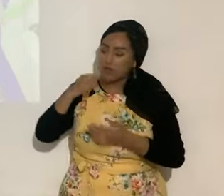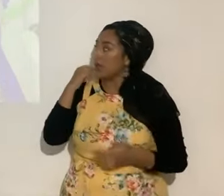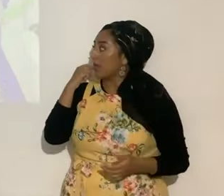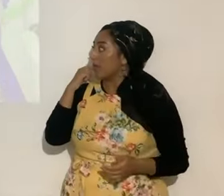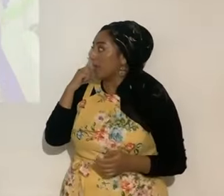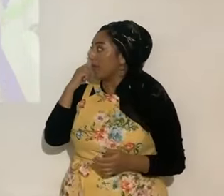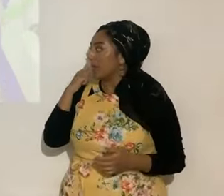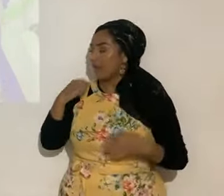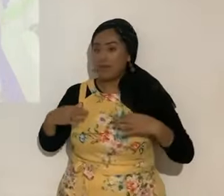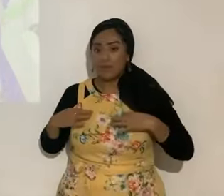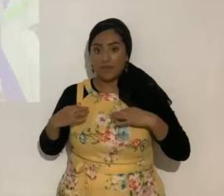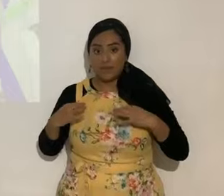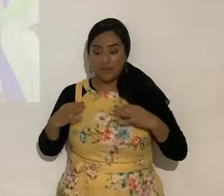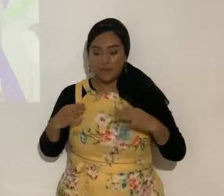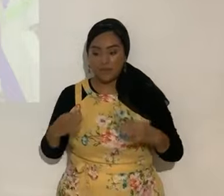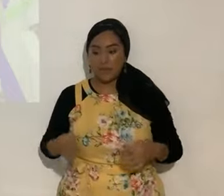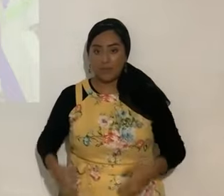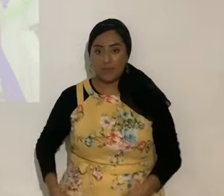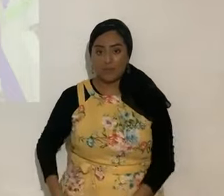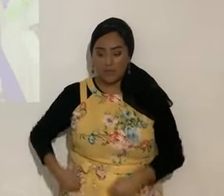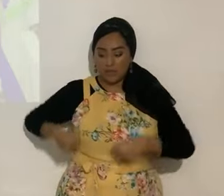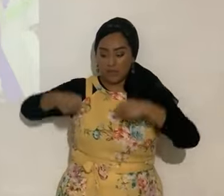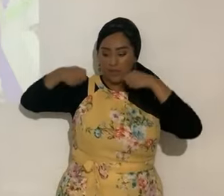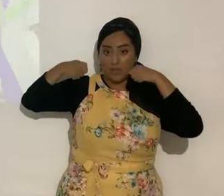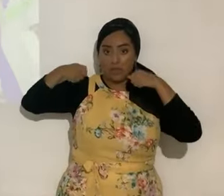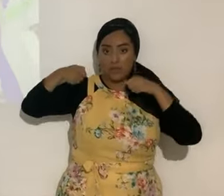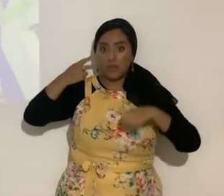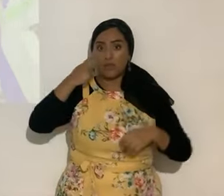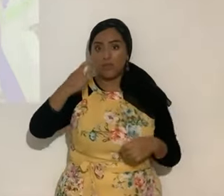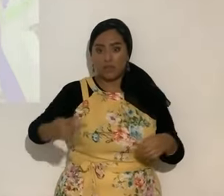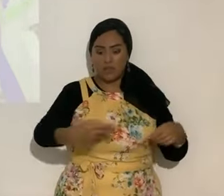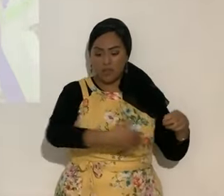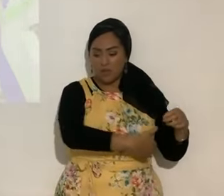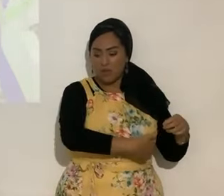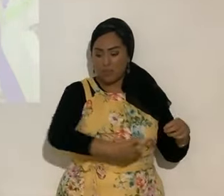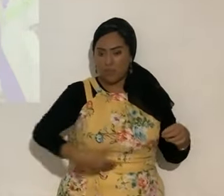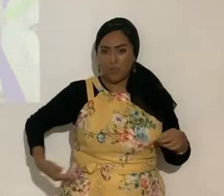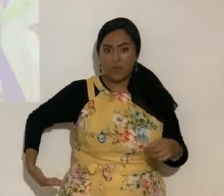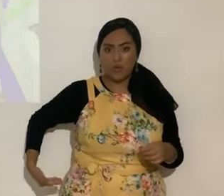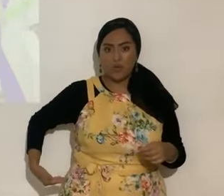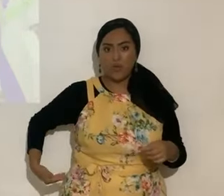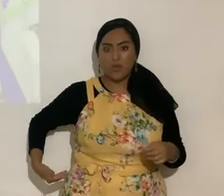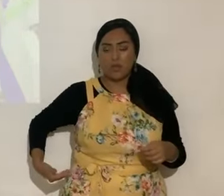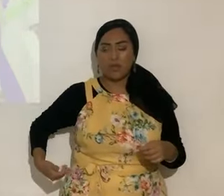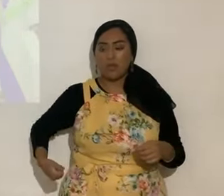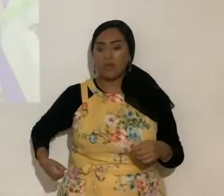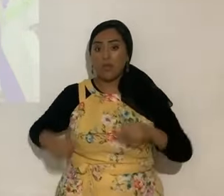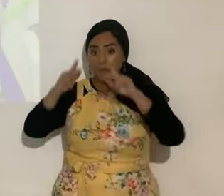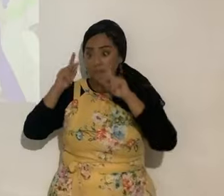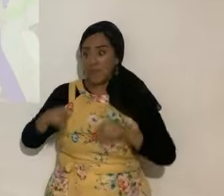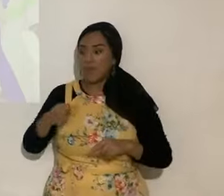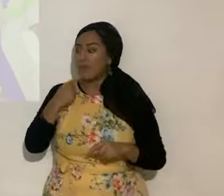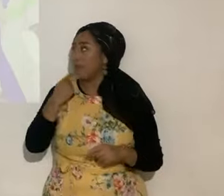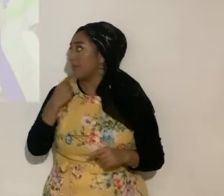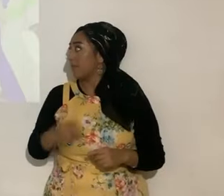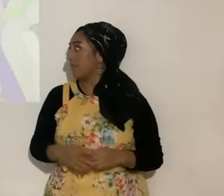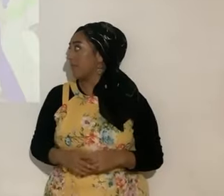su playera, y una cicatriz tremenda, y entonces, él nada más hizo,